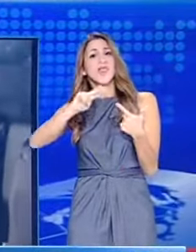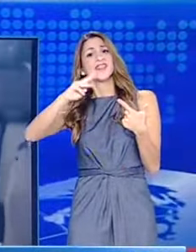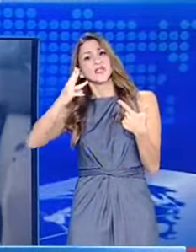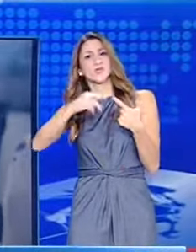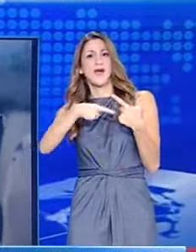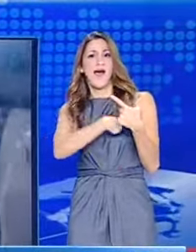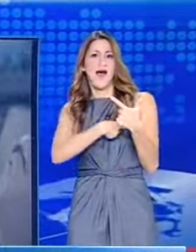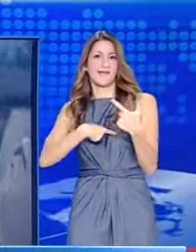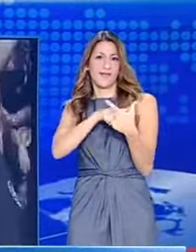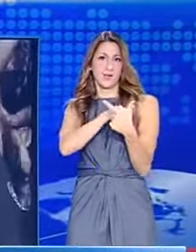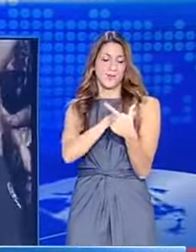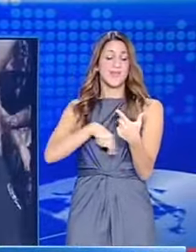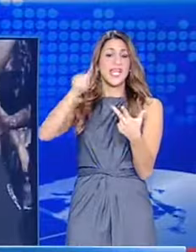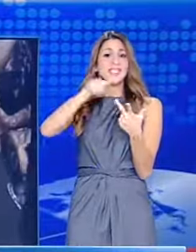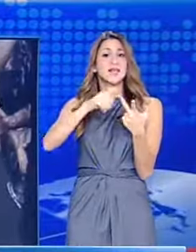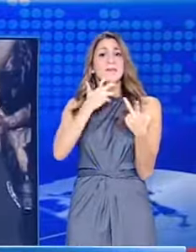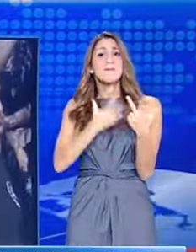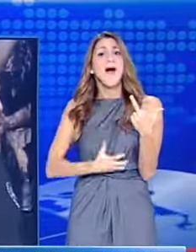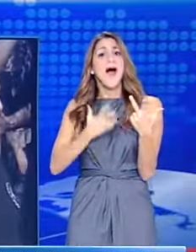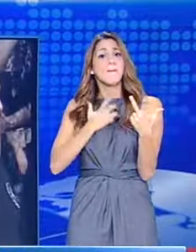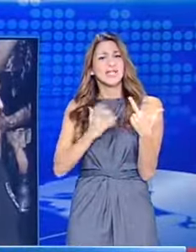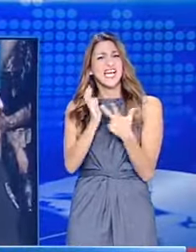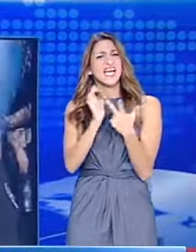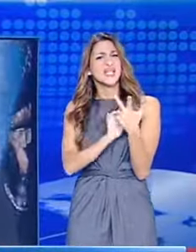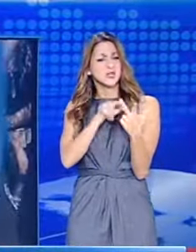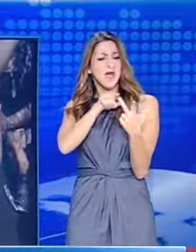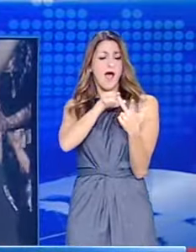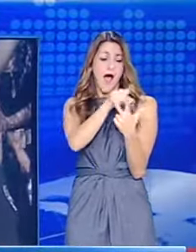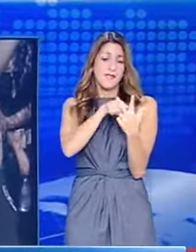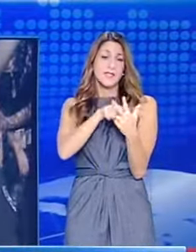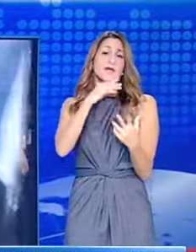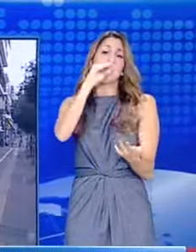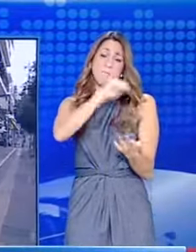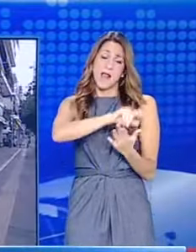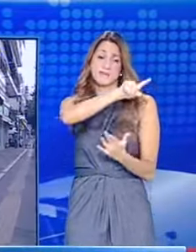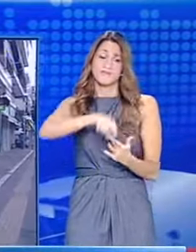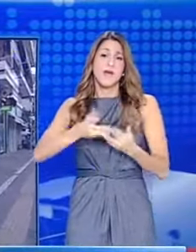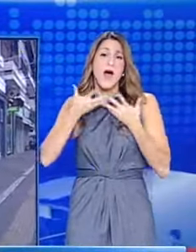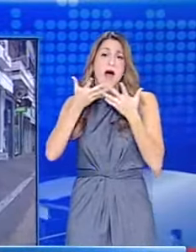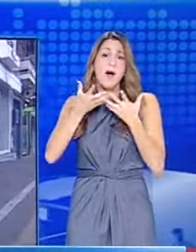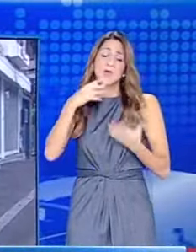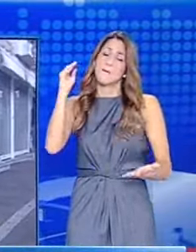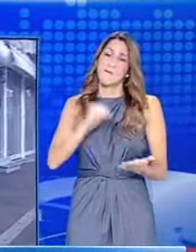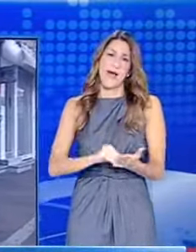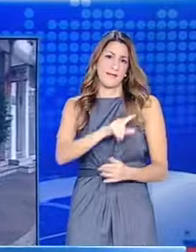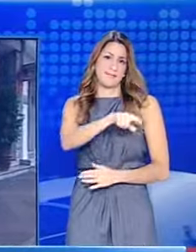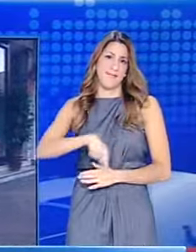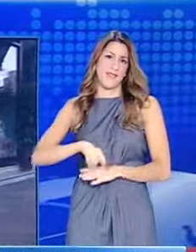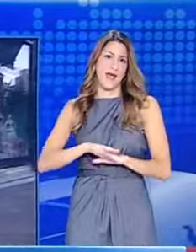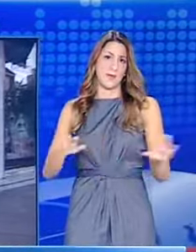αυγής αλλά και για τον παπά οι οποίοι κατά πάσα πιθανότητα θα κληθούν σε συμπληρωματική απολογία ο πρώτος μάρτυρας που κατέθεσε ότι